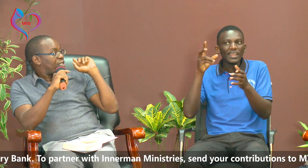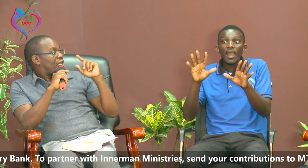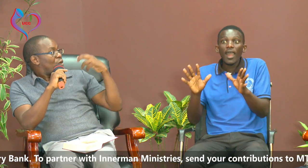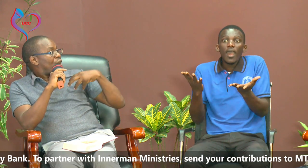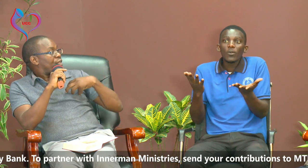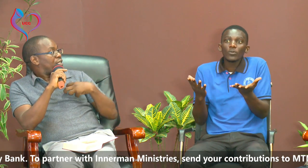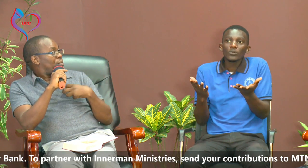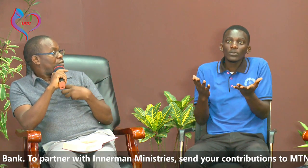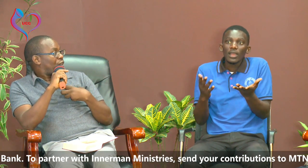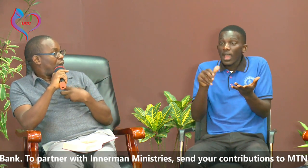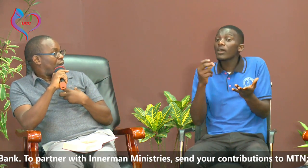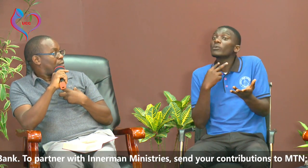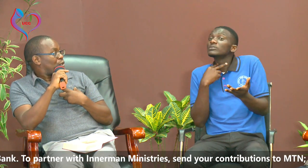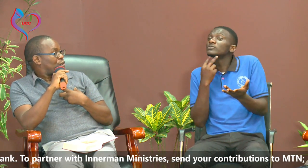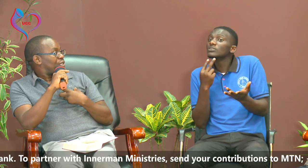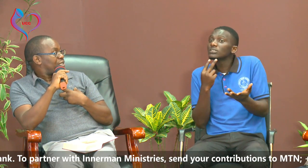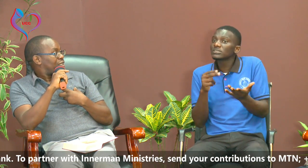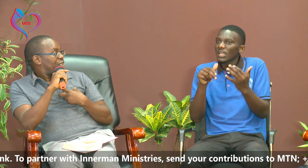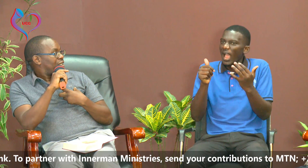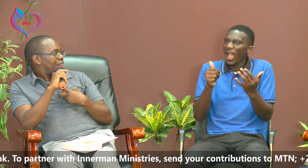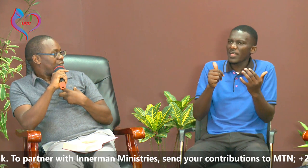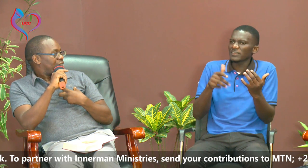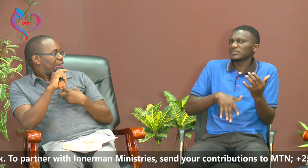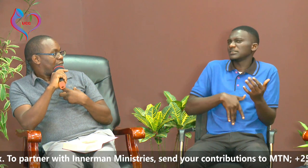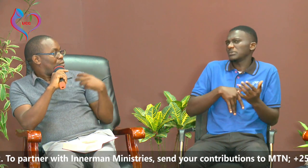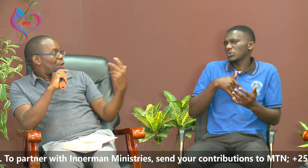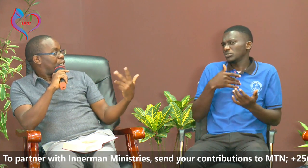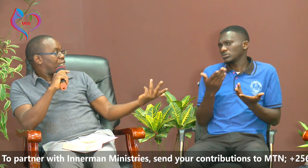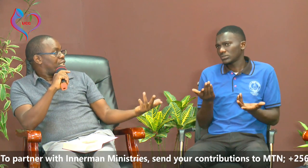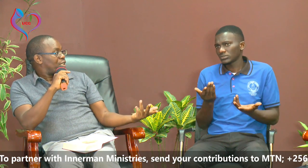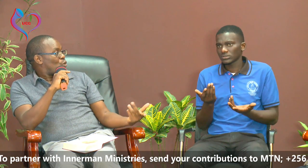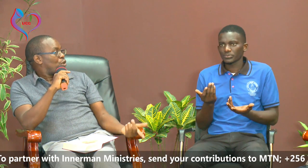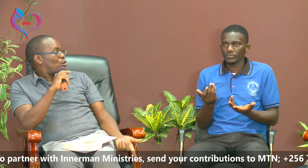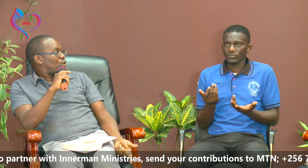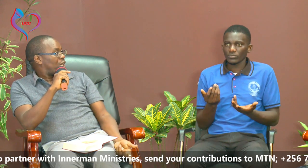voice, another is about emotions. Nemu wano bija chechi muulirotia